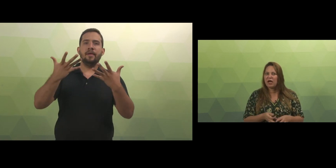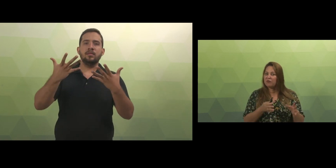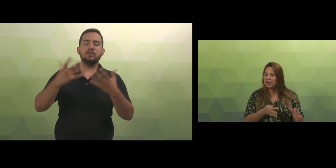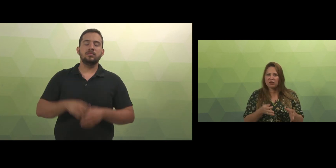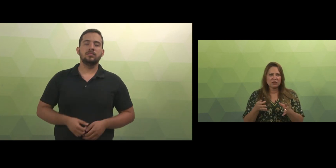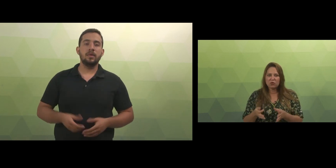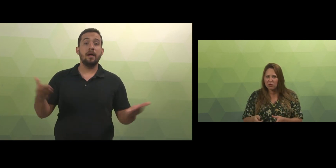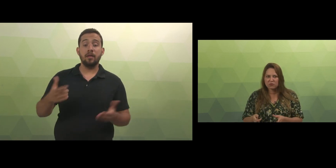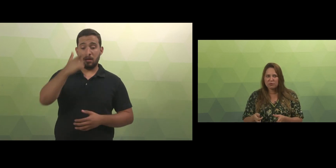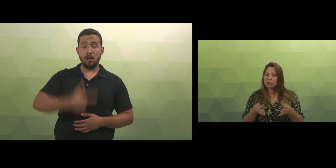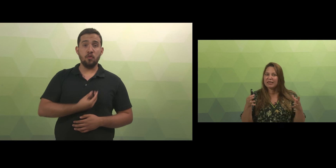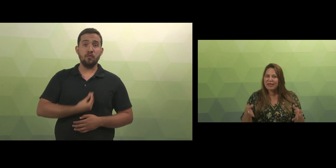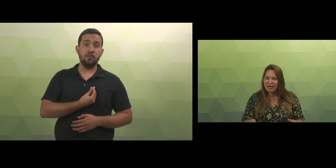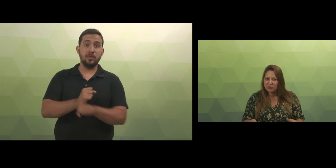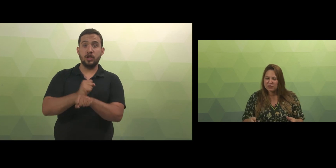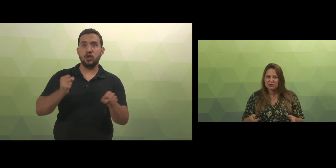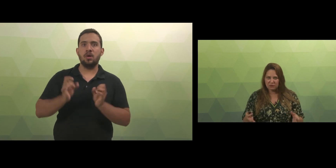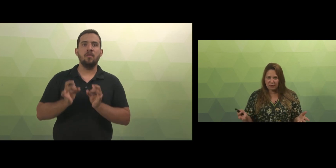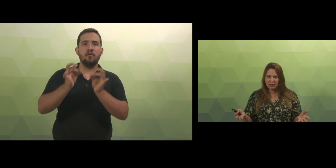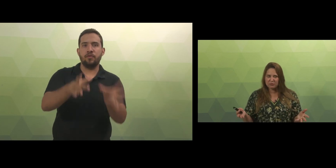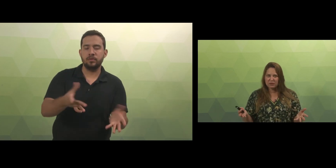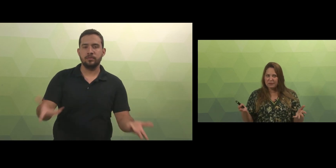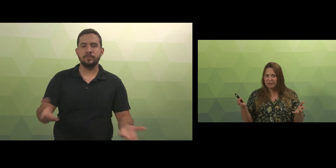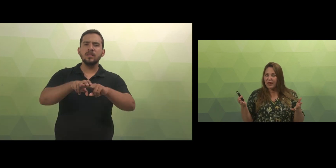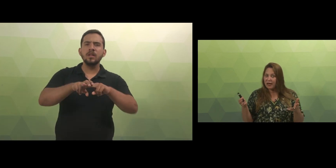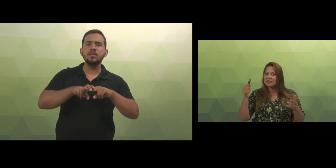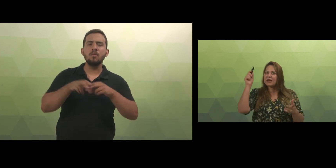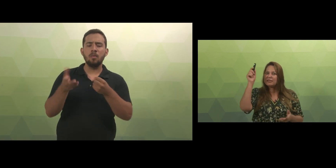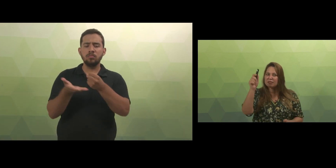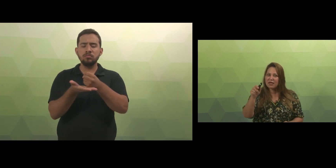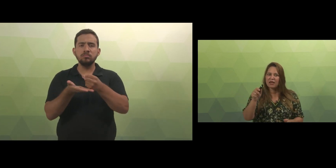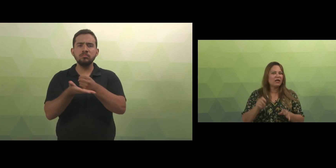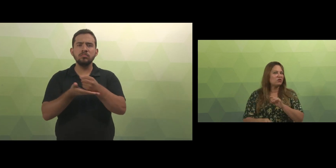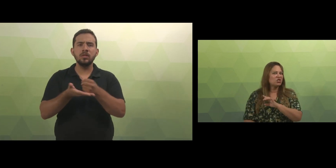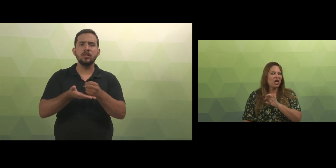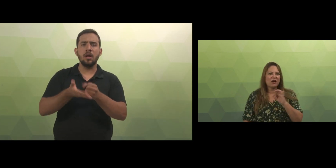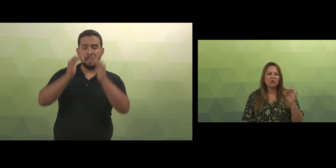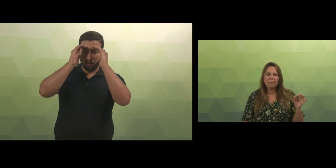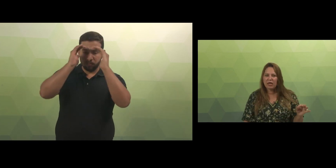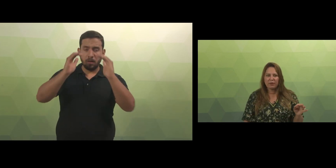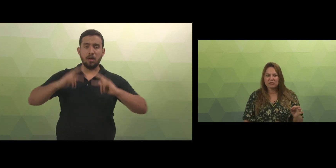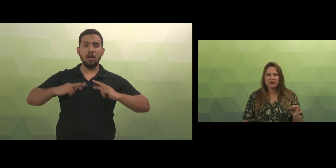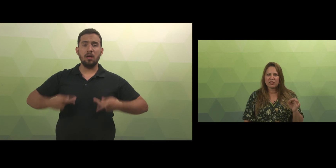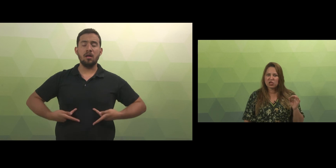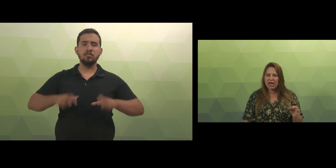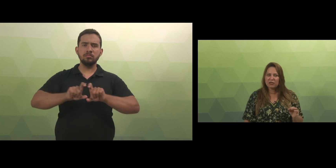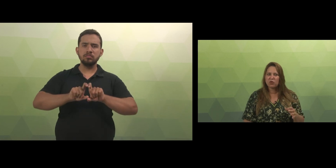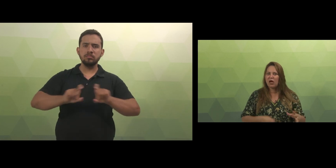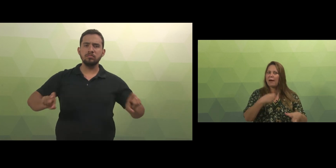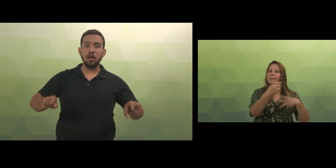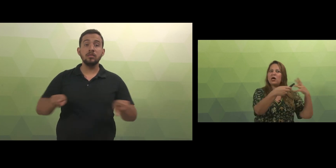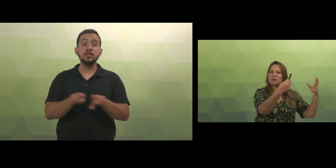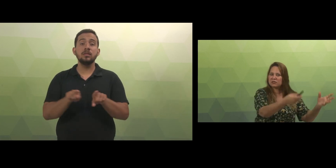quiser. Afinal, eles são donos, proprietários, não é mesmo? Ah, e se eles quiserem não deixar nenhum bem para ser